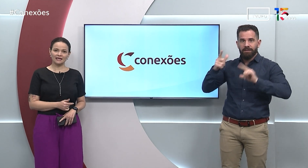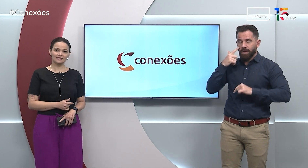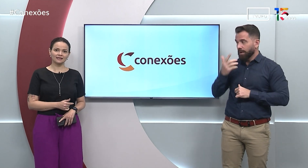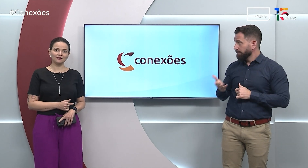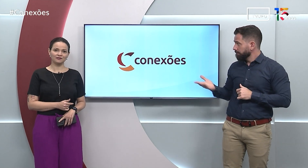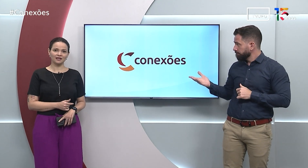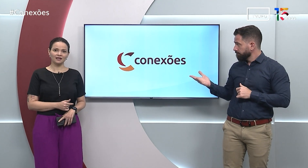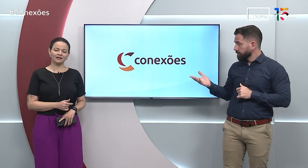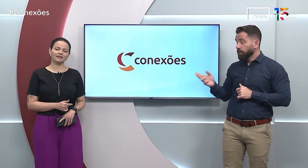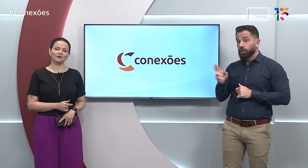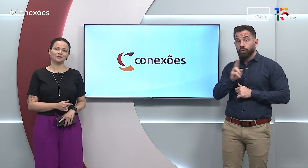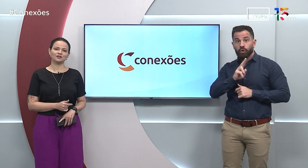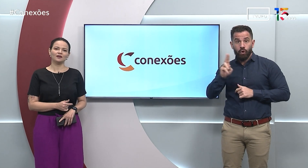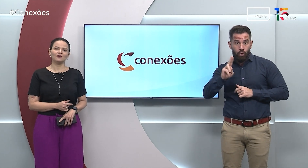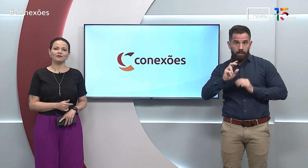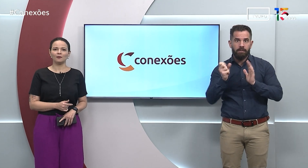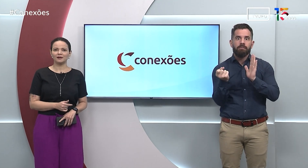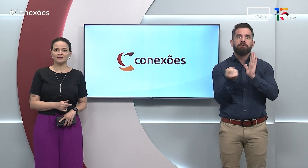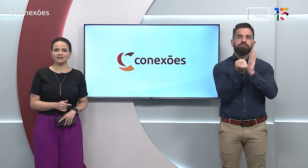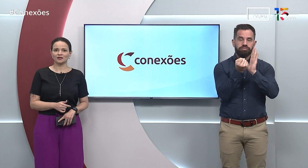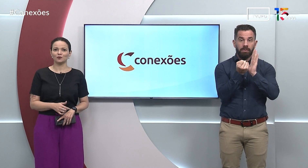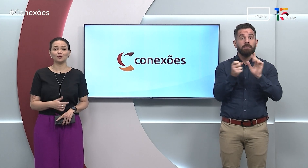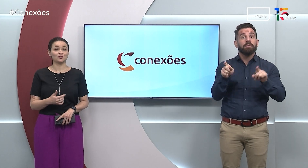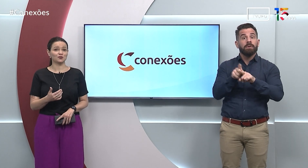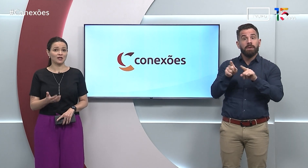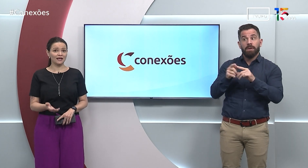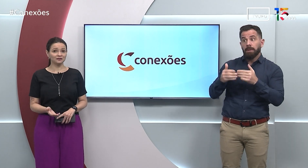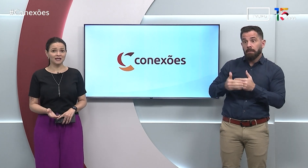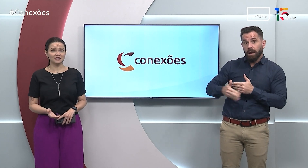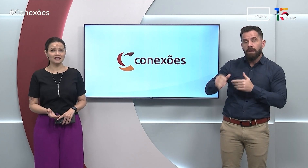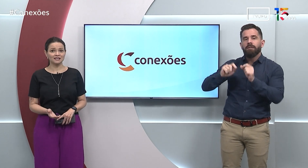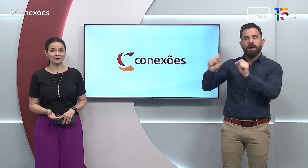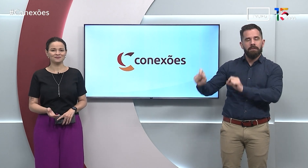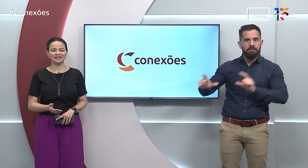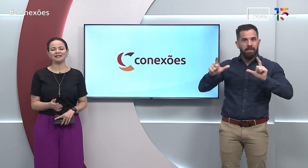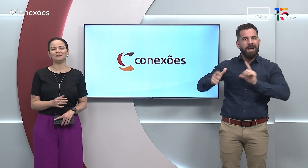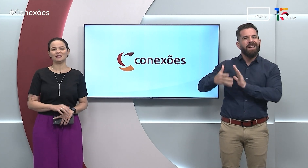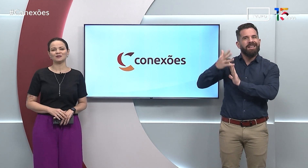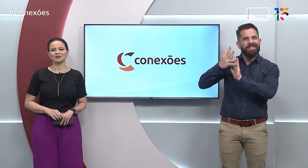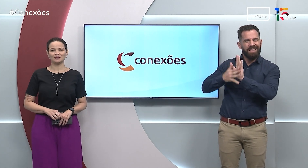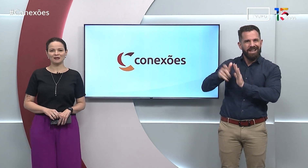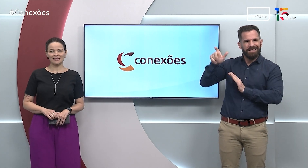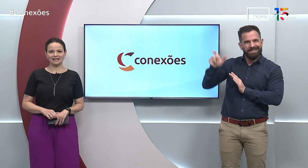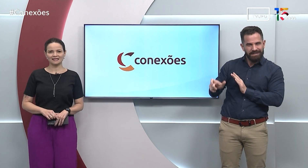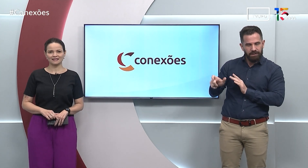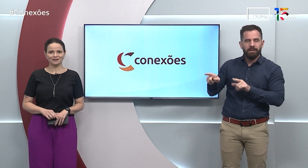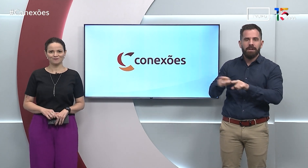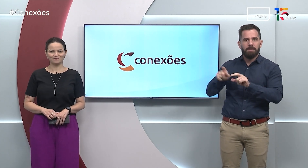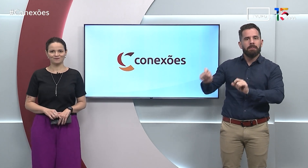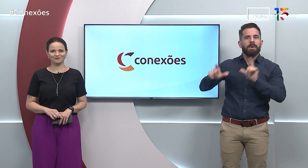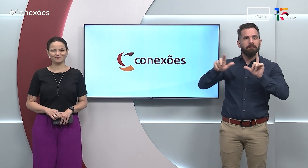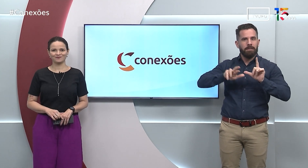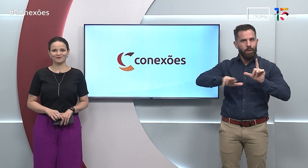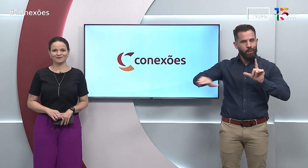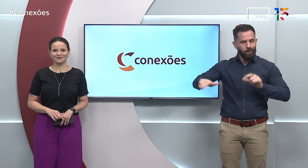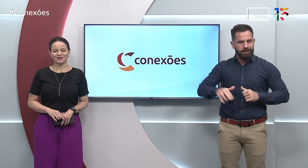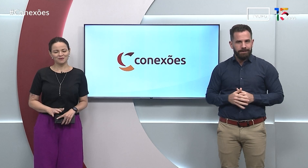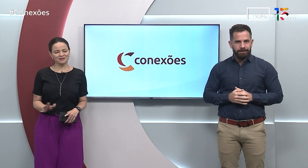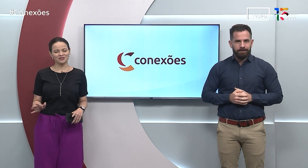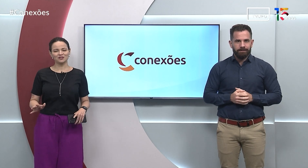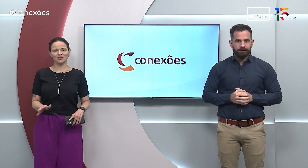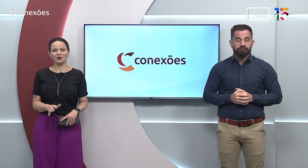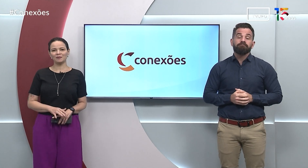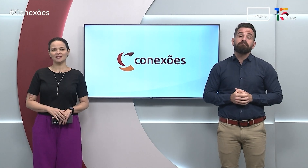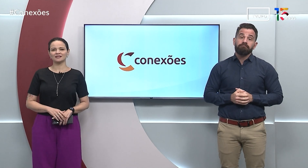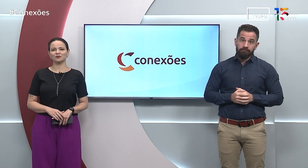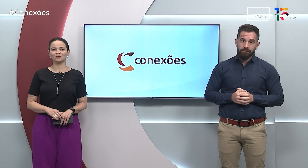É nessa TV que hoje vão aparecer o nosso direto da redação e também as nossas matérias. Bom,